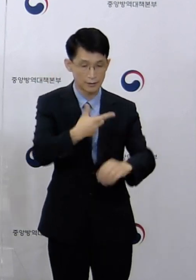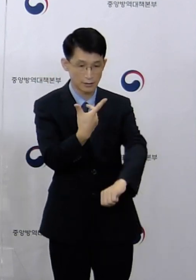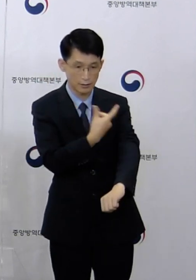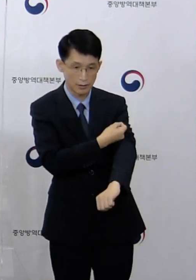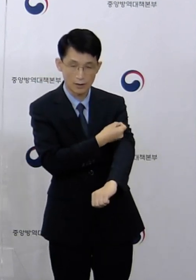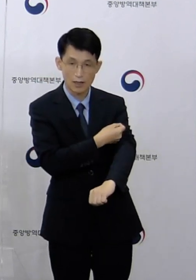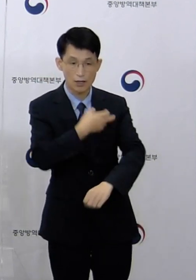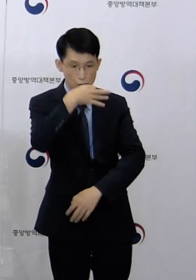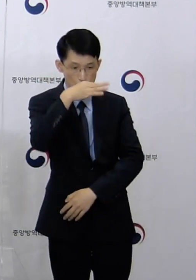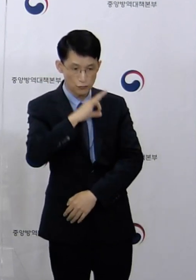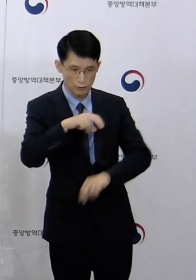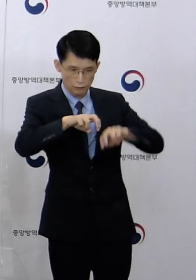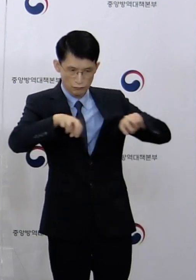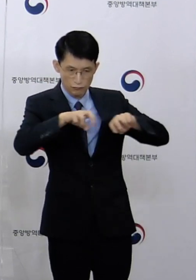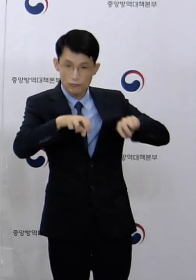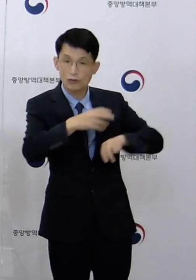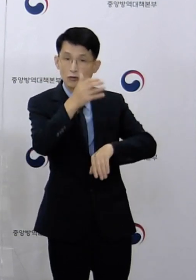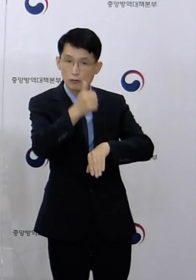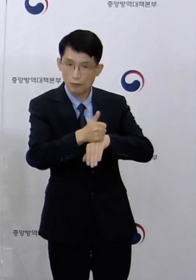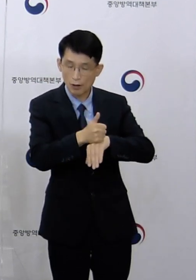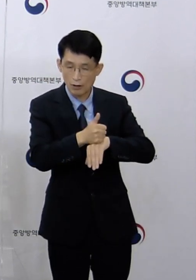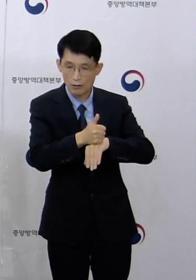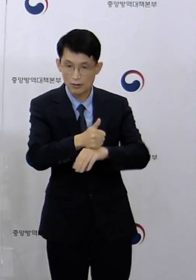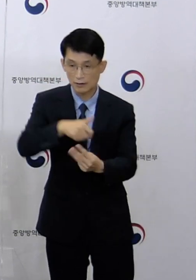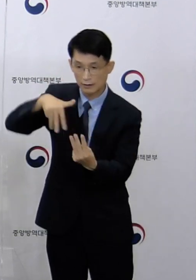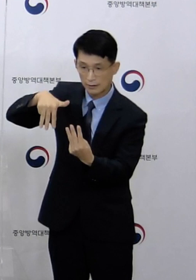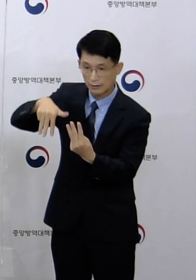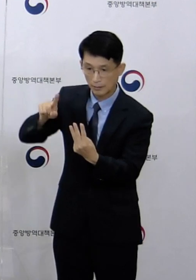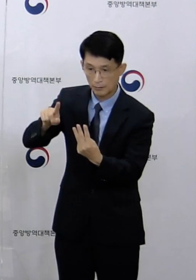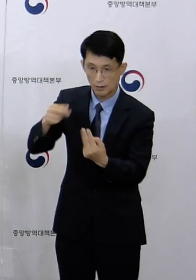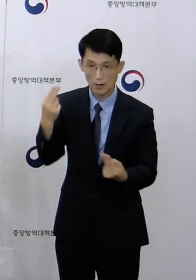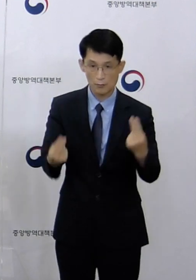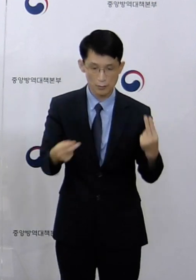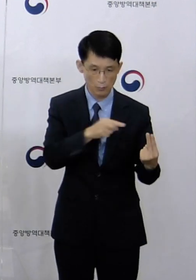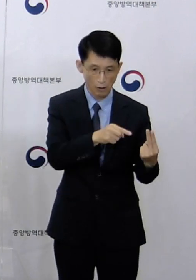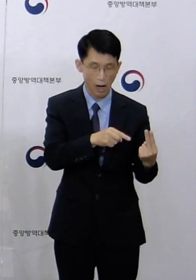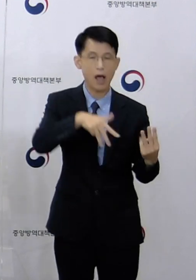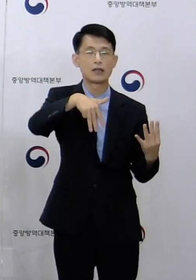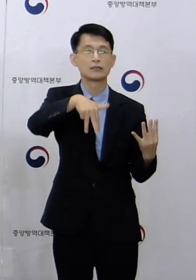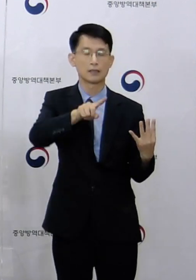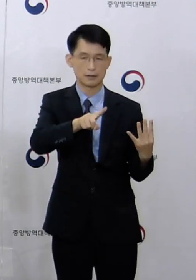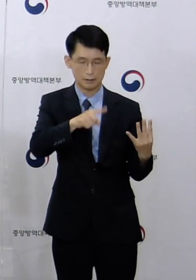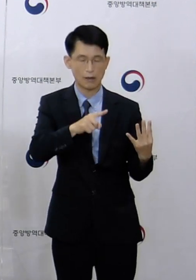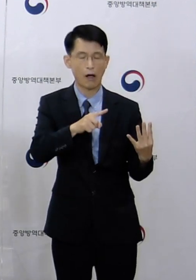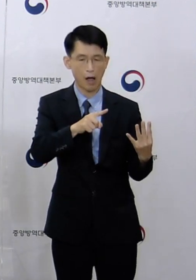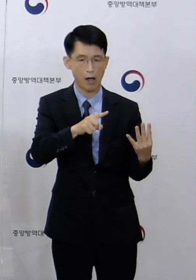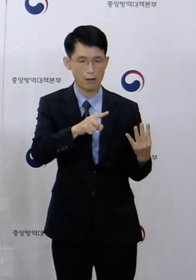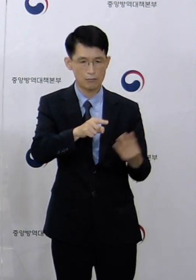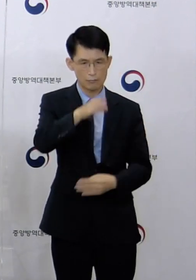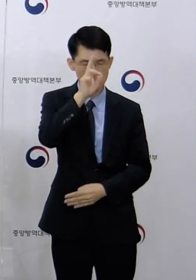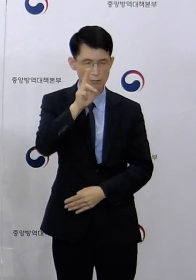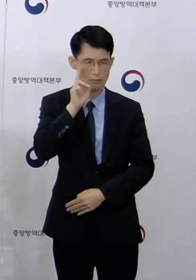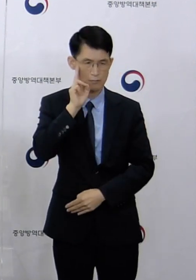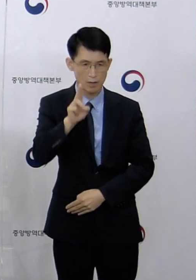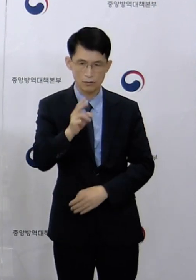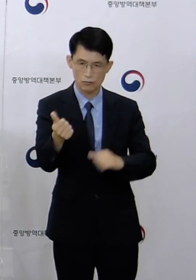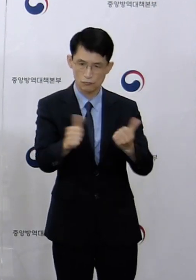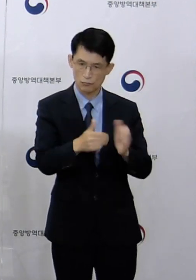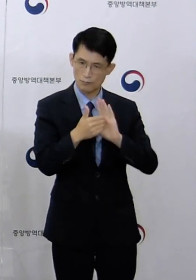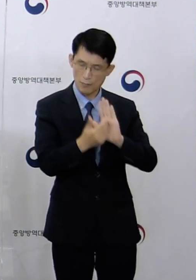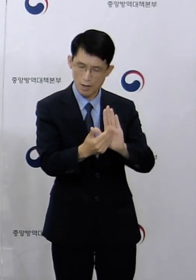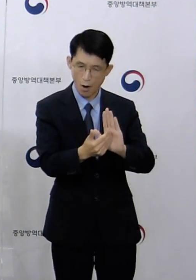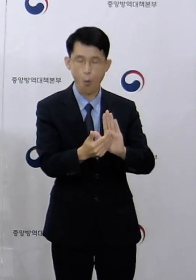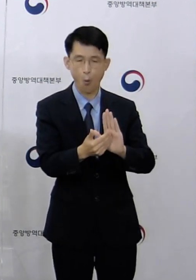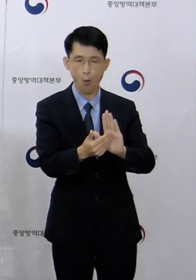효과 분석에 따르면 3차 접종군 대비 4차 접종군 후 중증 예방 효과 및 사망 예방 효과가